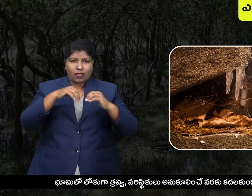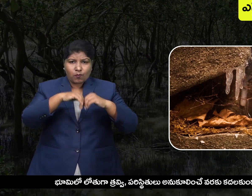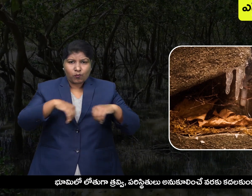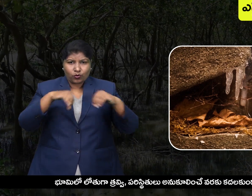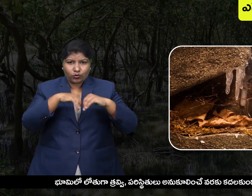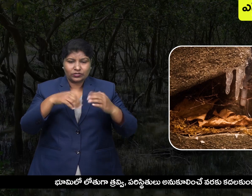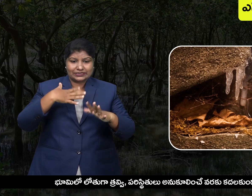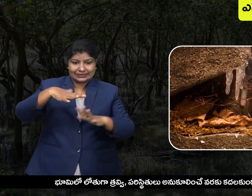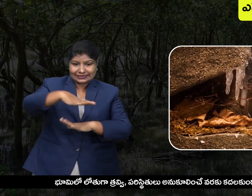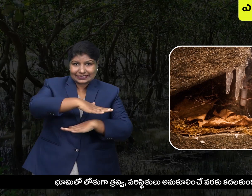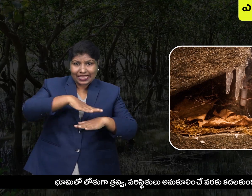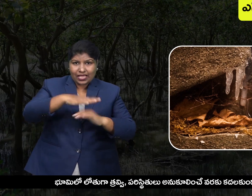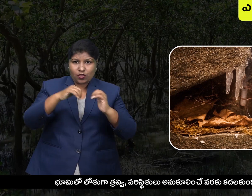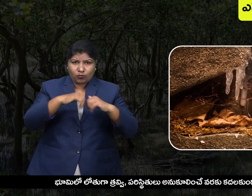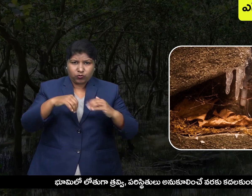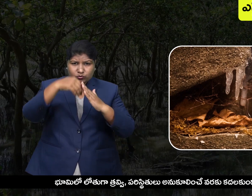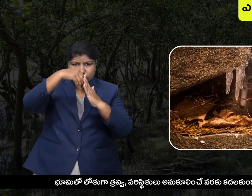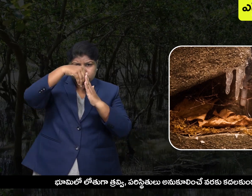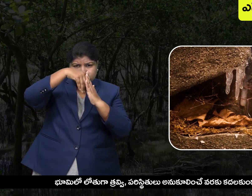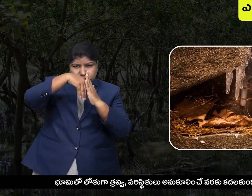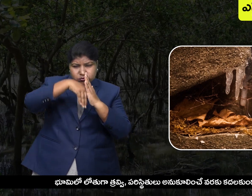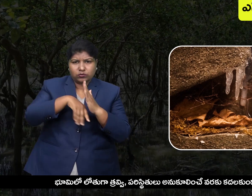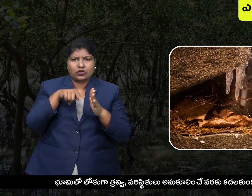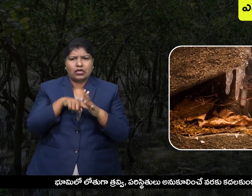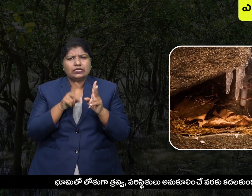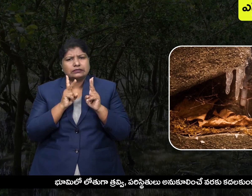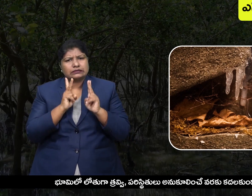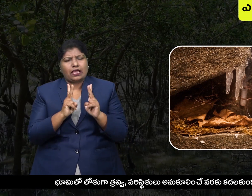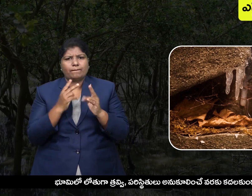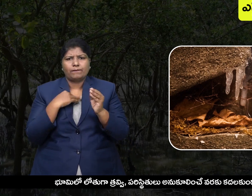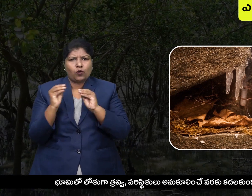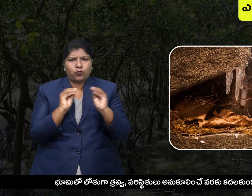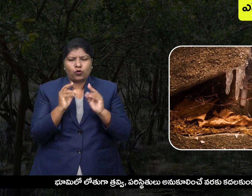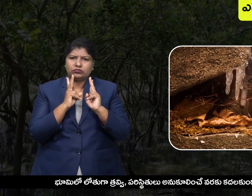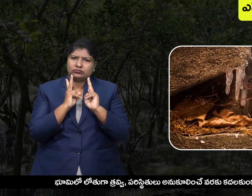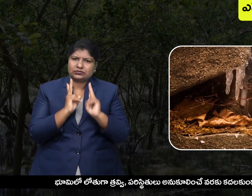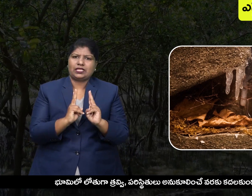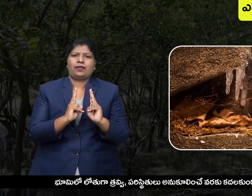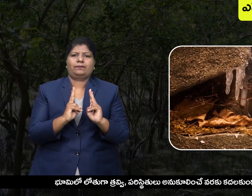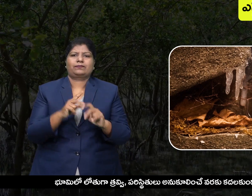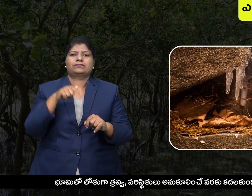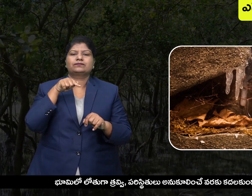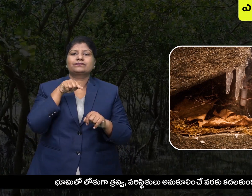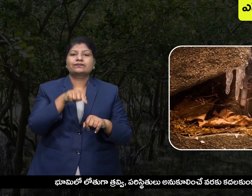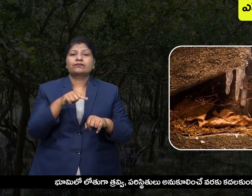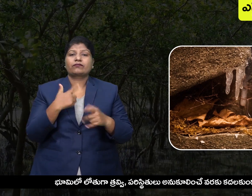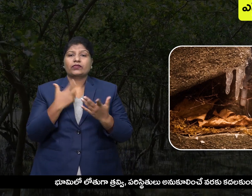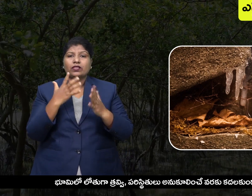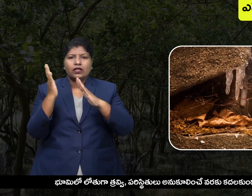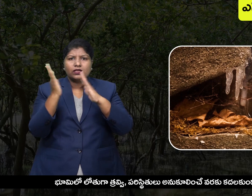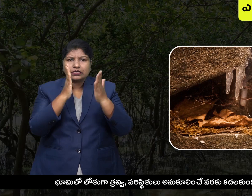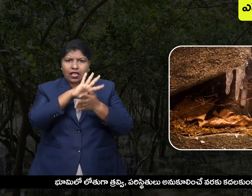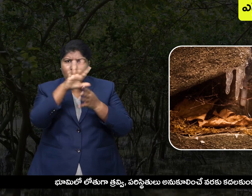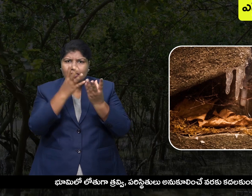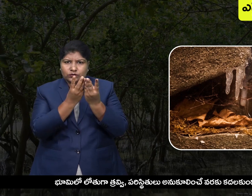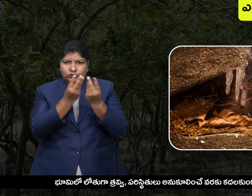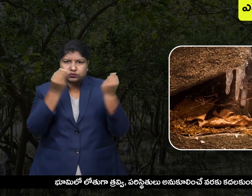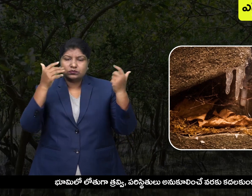భూమిలో లోతుగా తవ్వి పరిస్థితులు అనుకూలించే వరకు కదలకుండా ఉంటాయి.